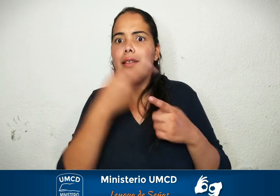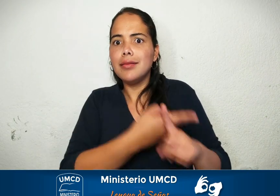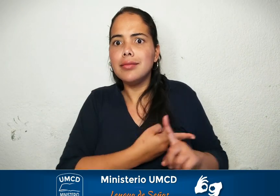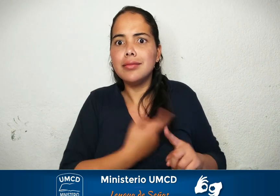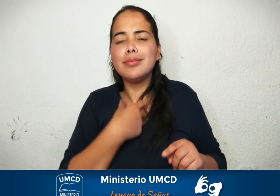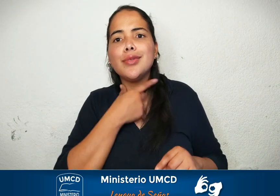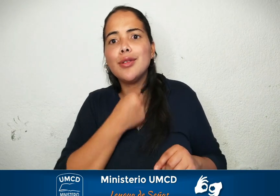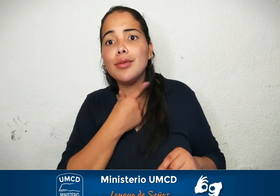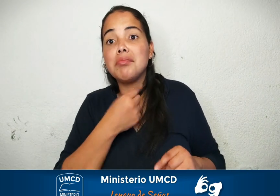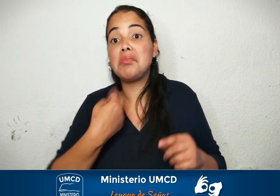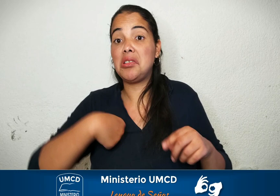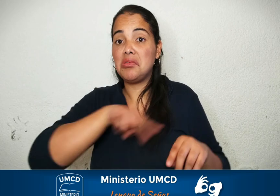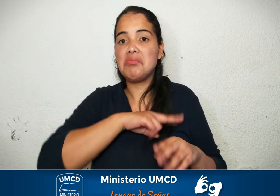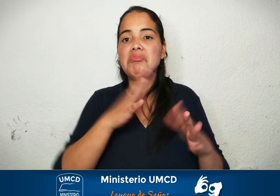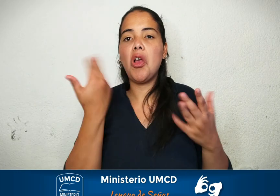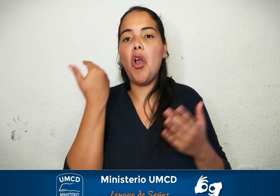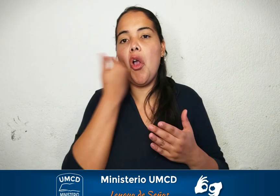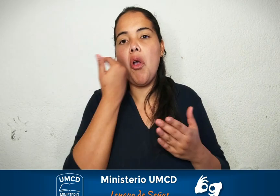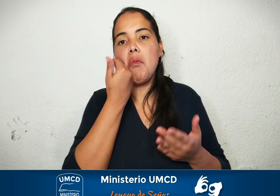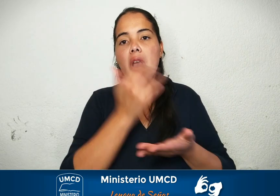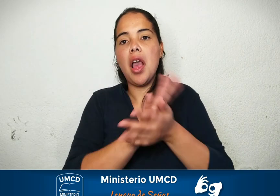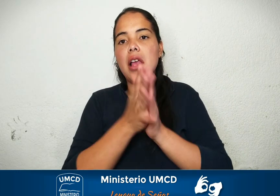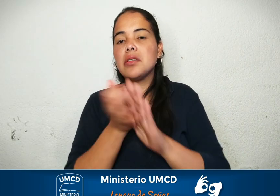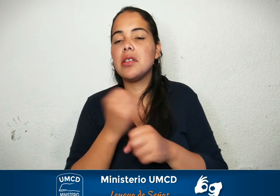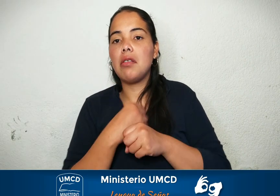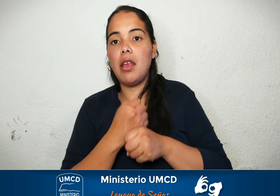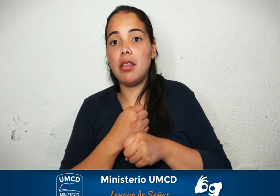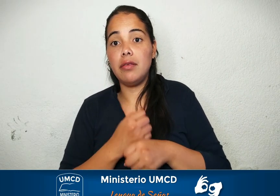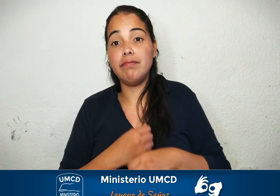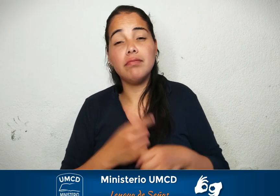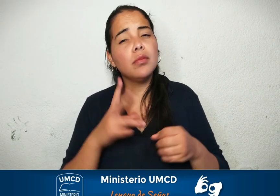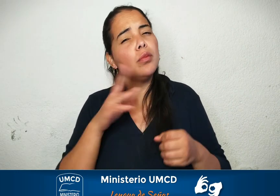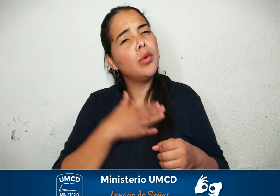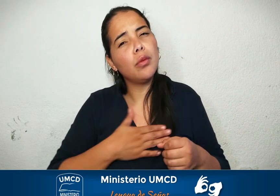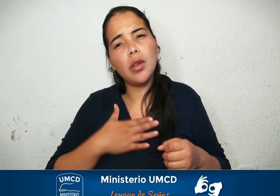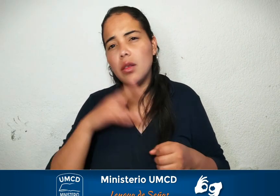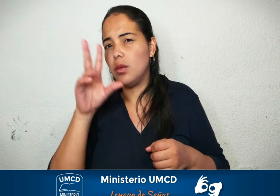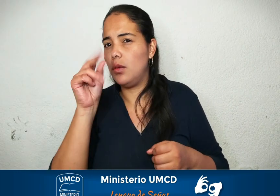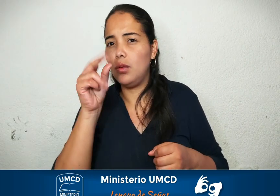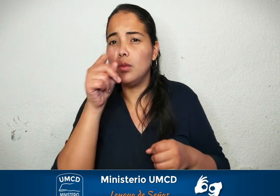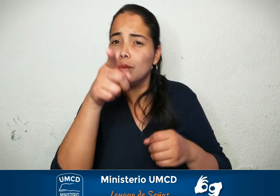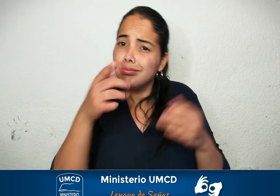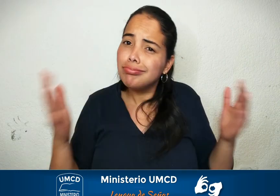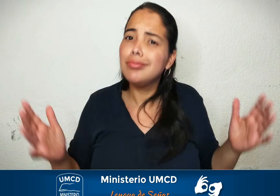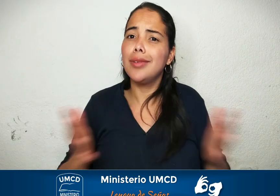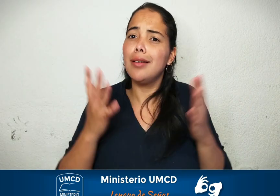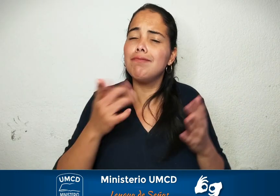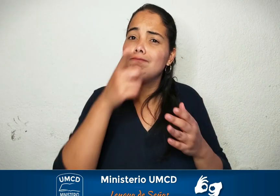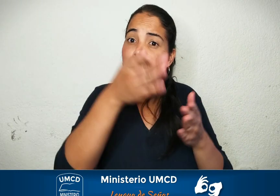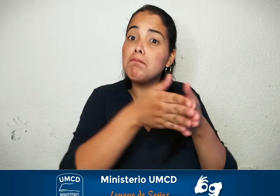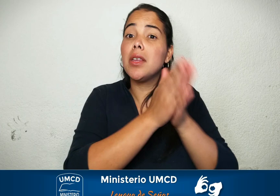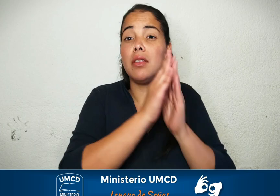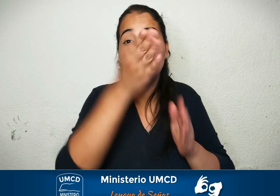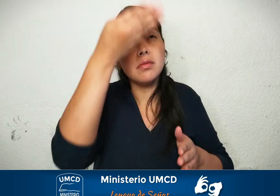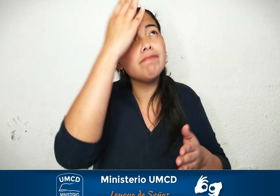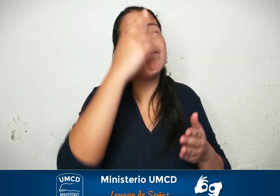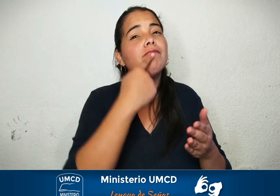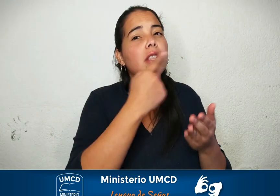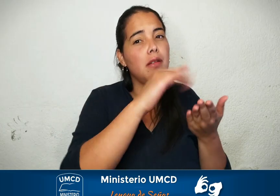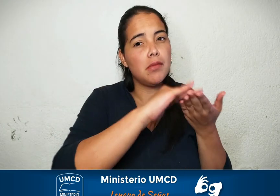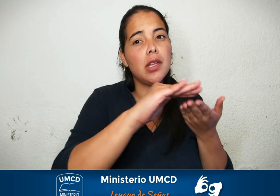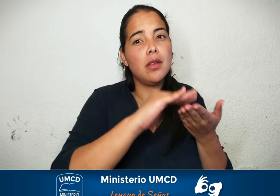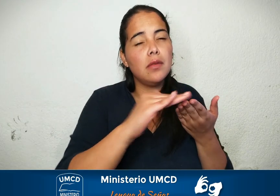sabemos y que no estamos haciendo nada por cumplirlo. No deje que esto suceda. Pida perdón a